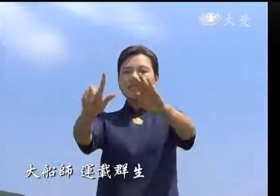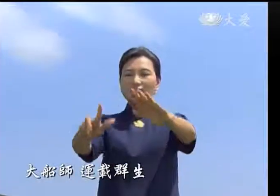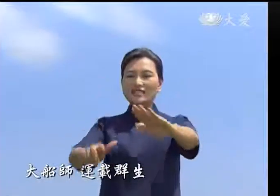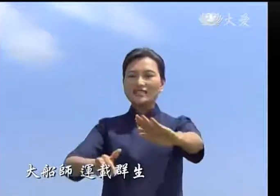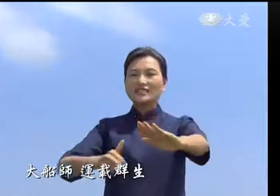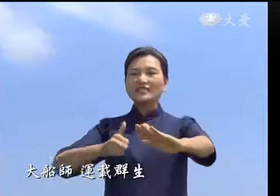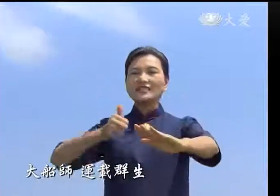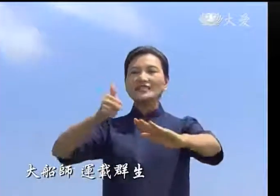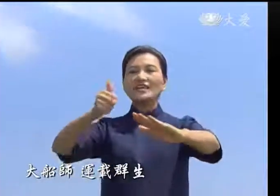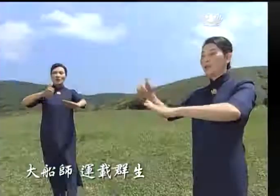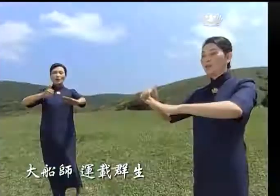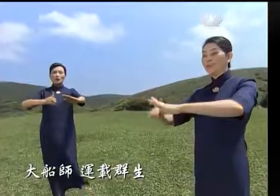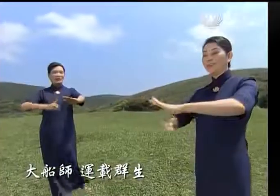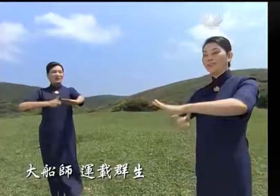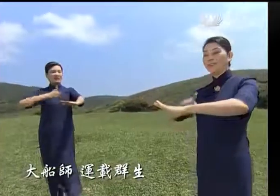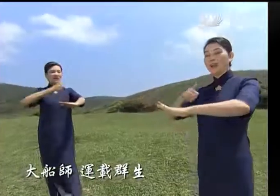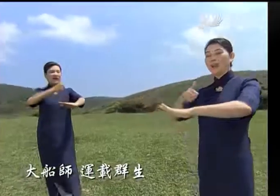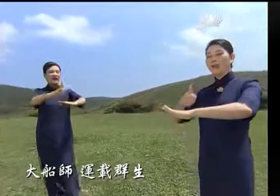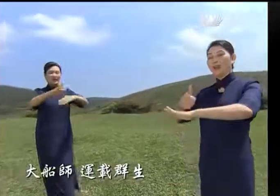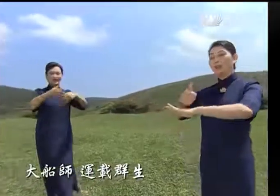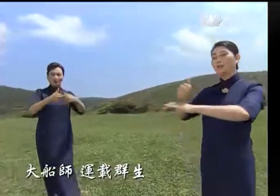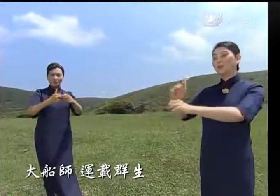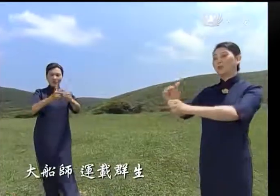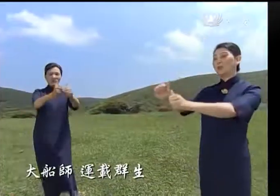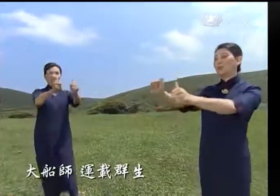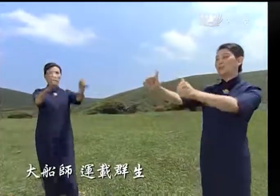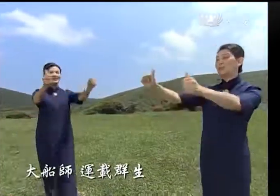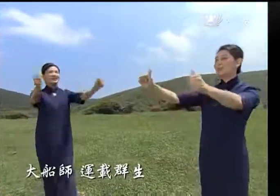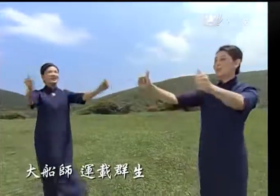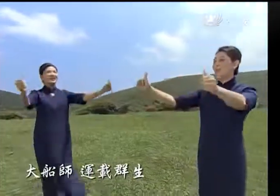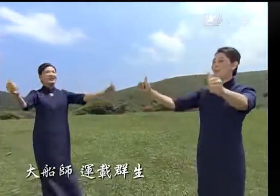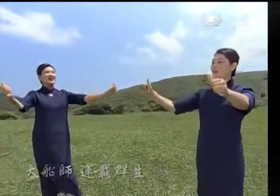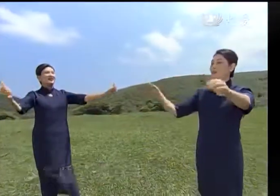转世，云在群山。